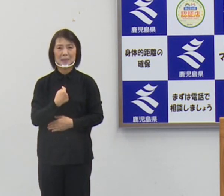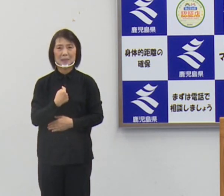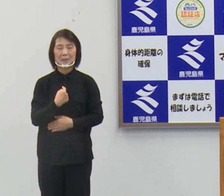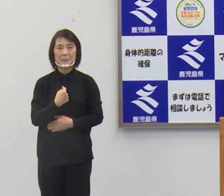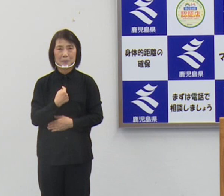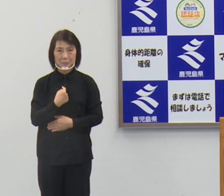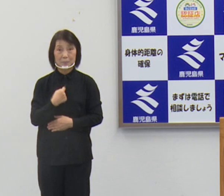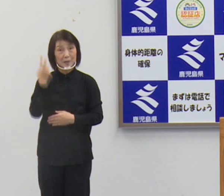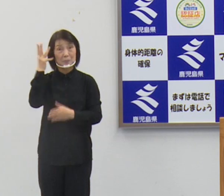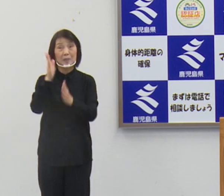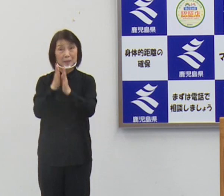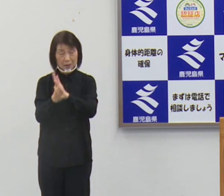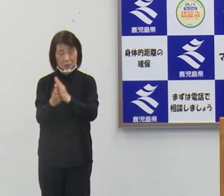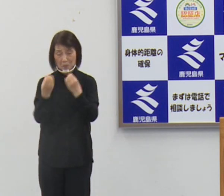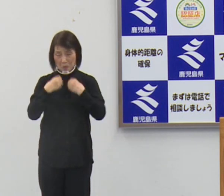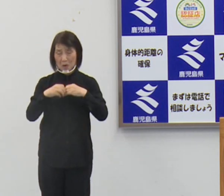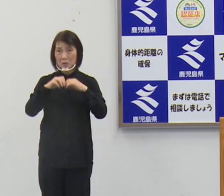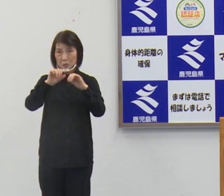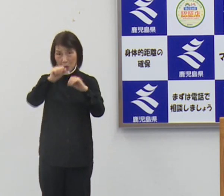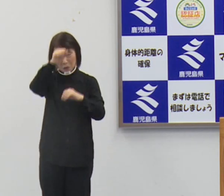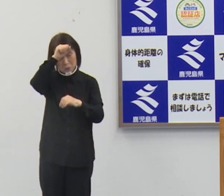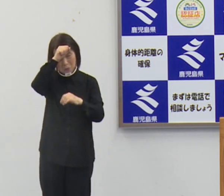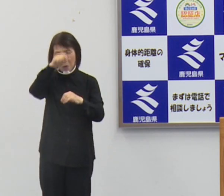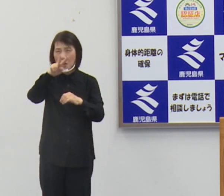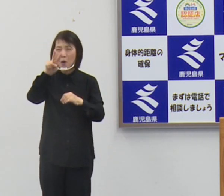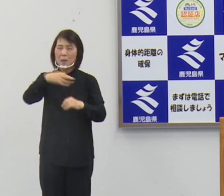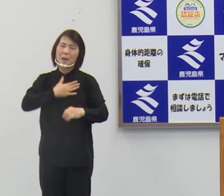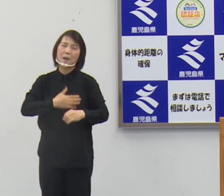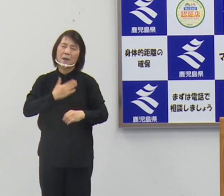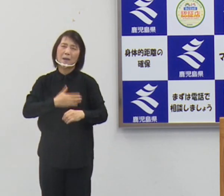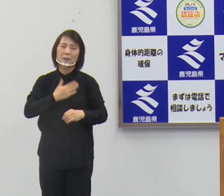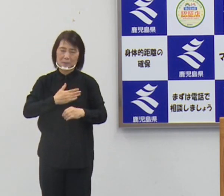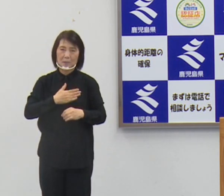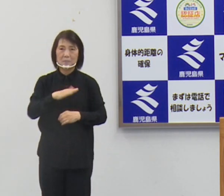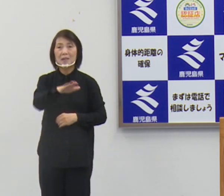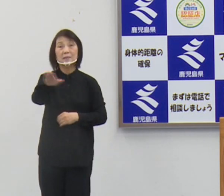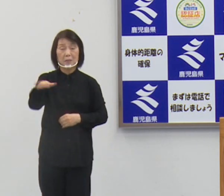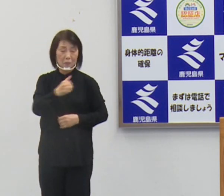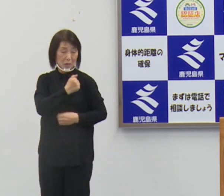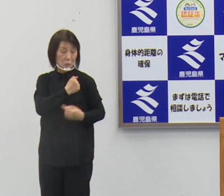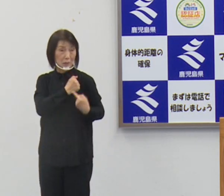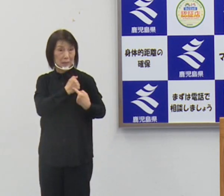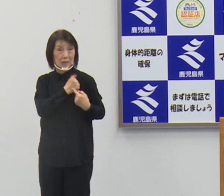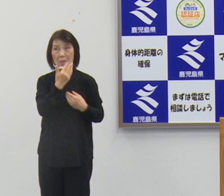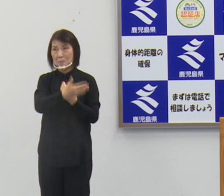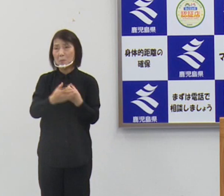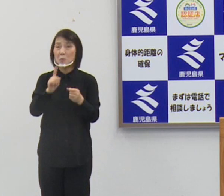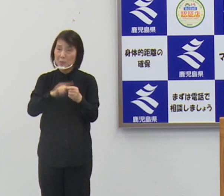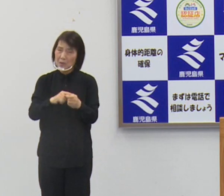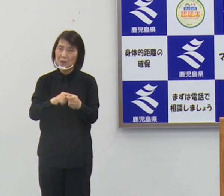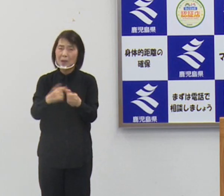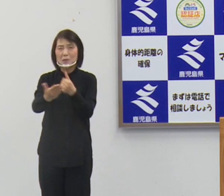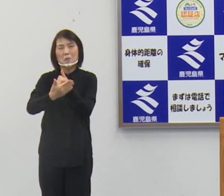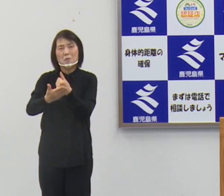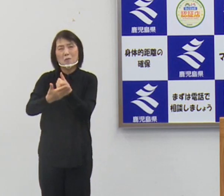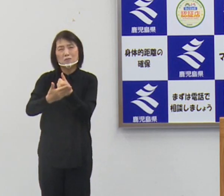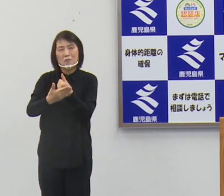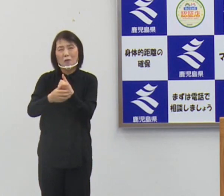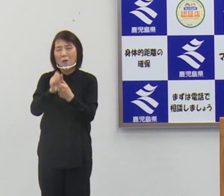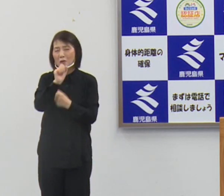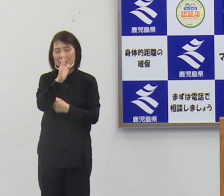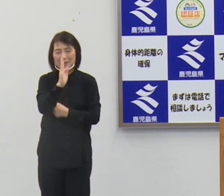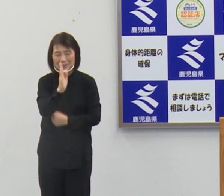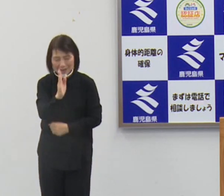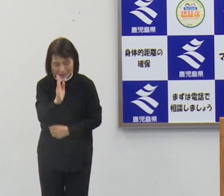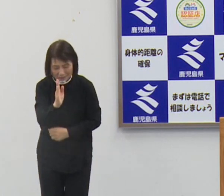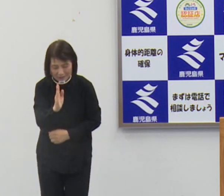県のこうした感染状況をご理解の上、皆様の命を守るためにご協力をいただきますようよろしくお